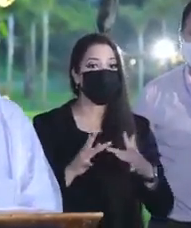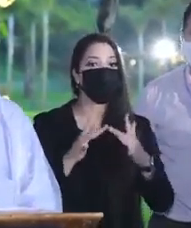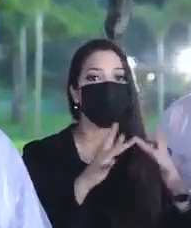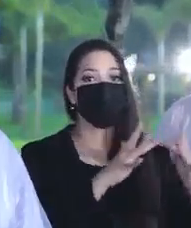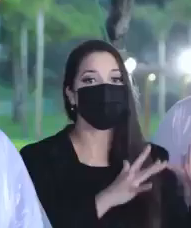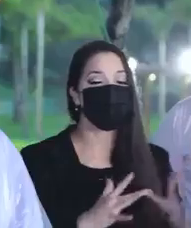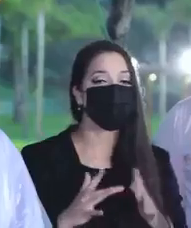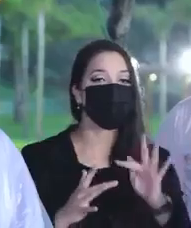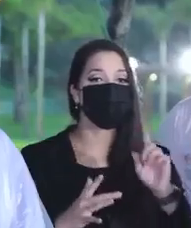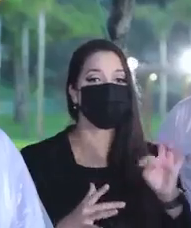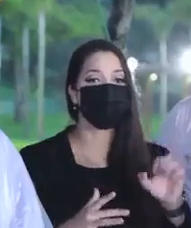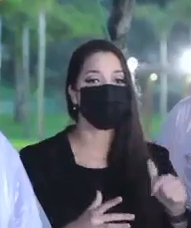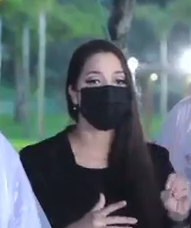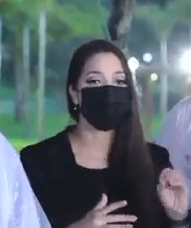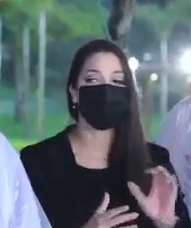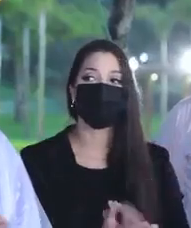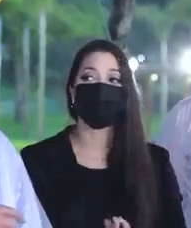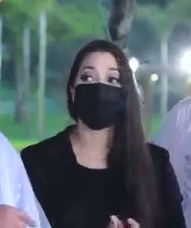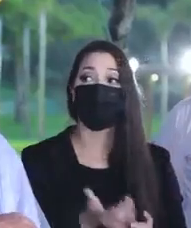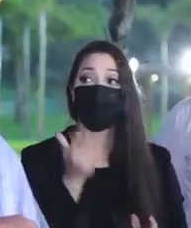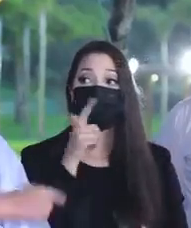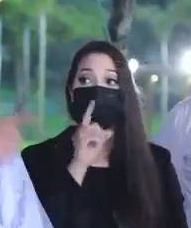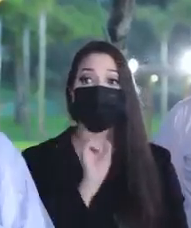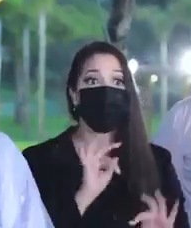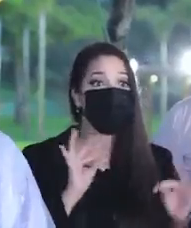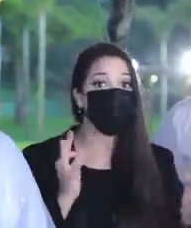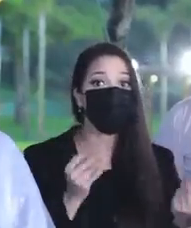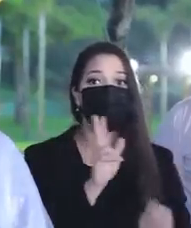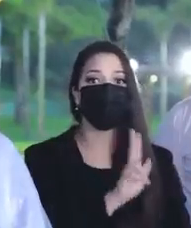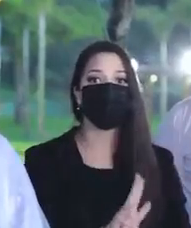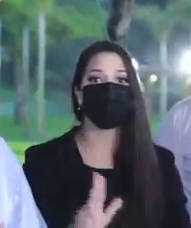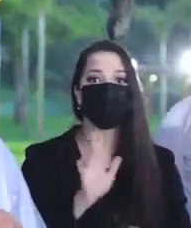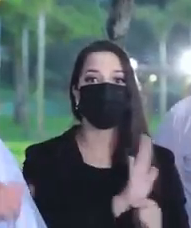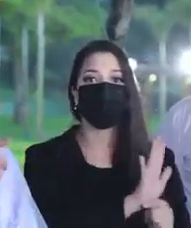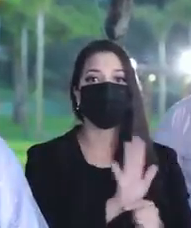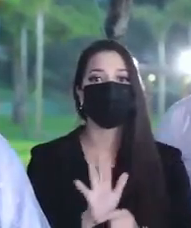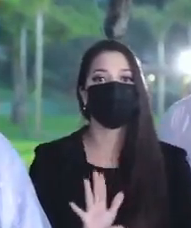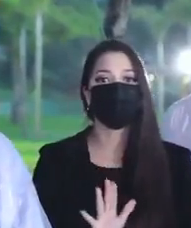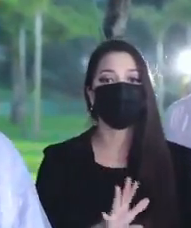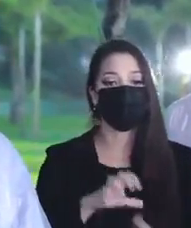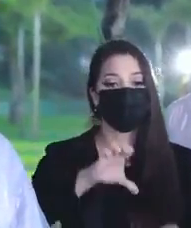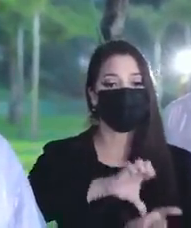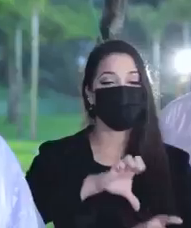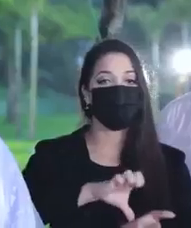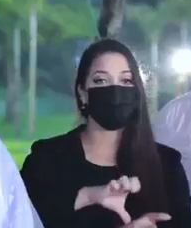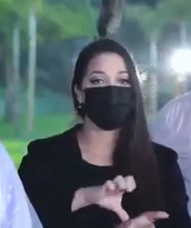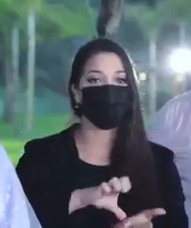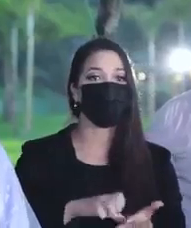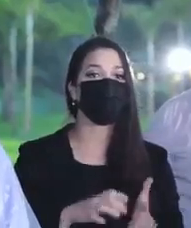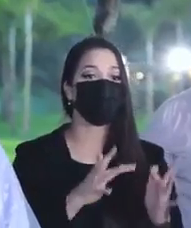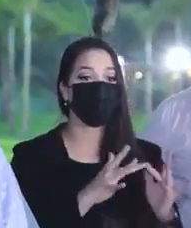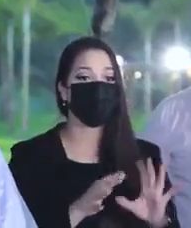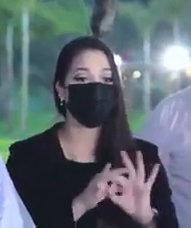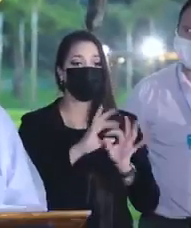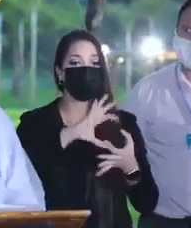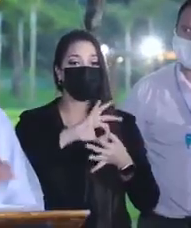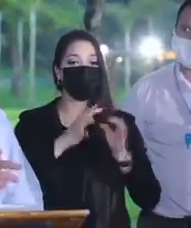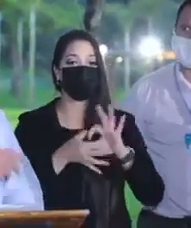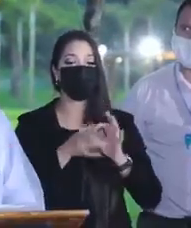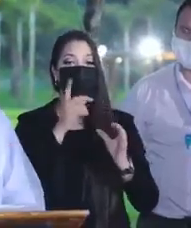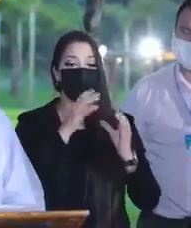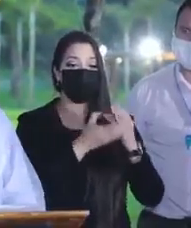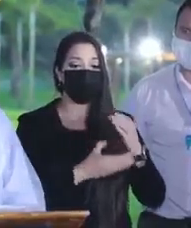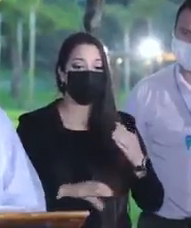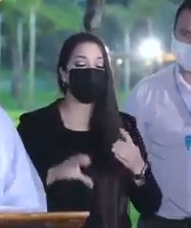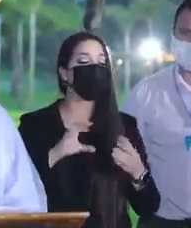flutuação e atender a toda a Uberlândia e a toda a região através das interligações de captação de